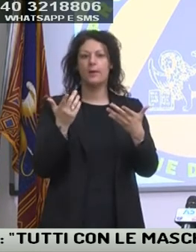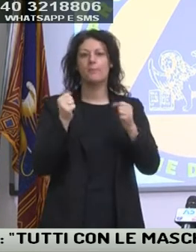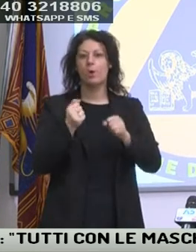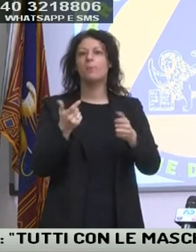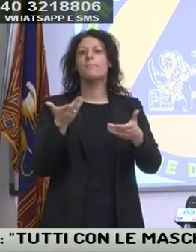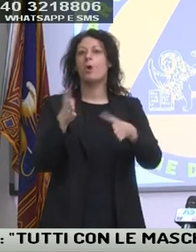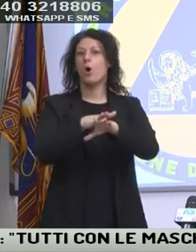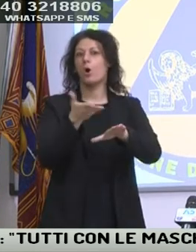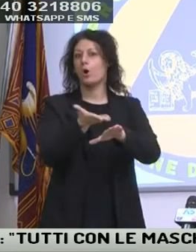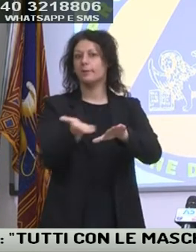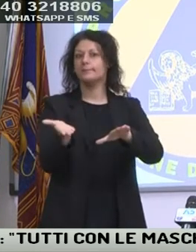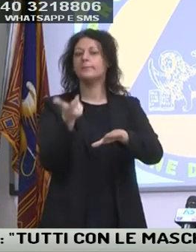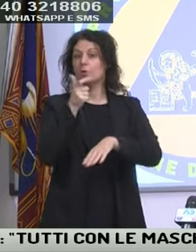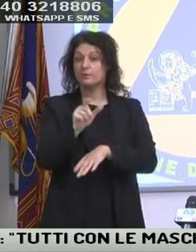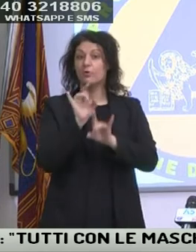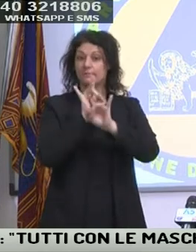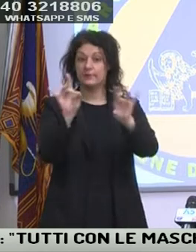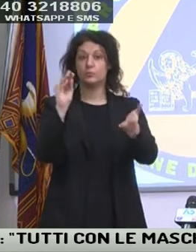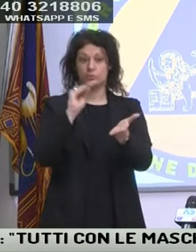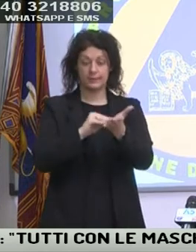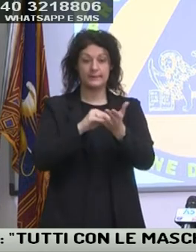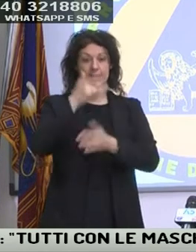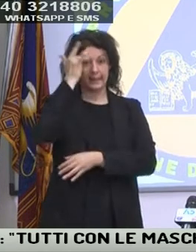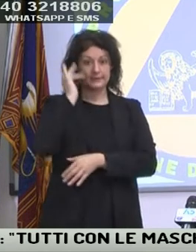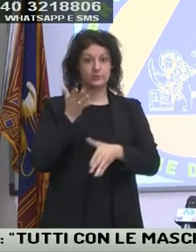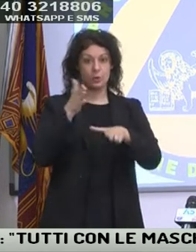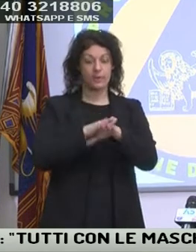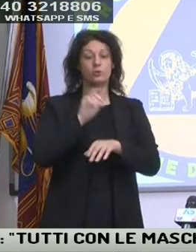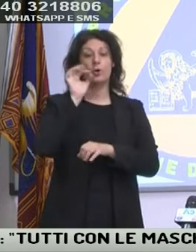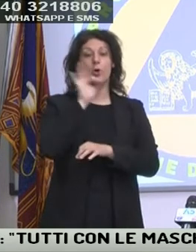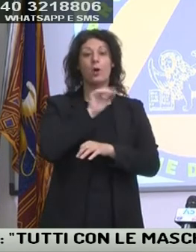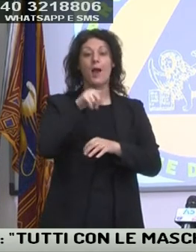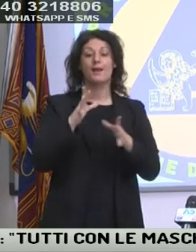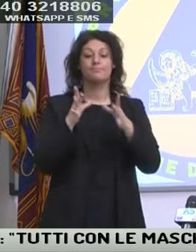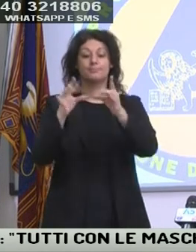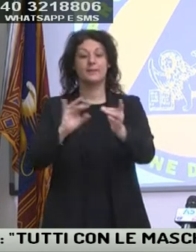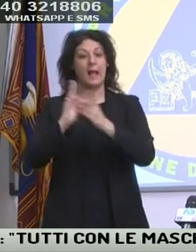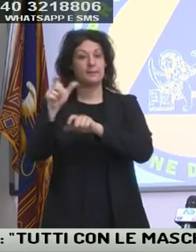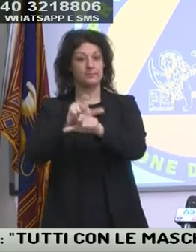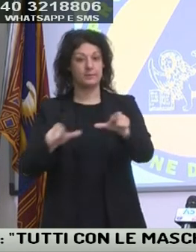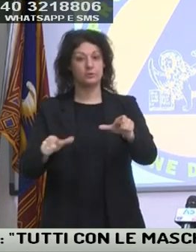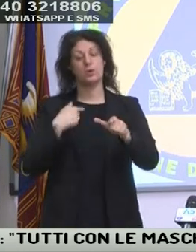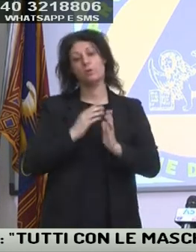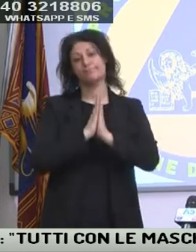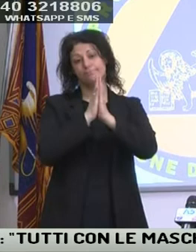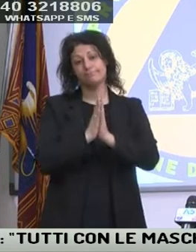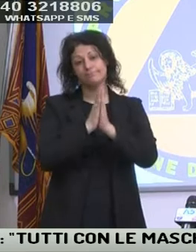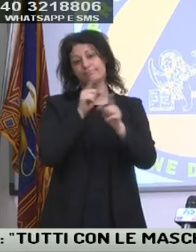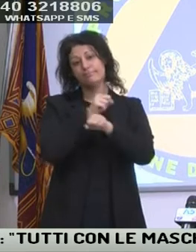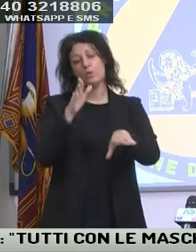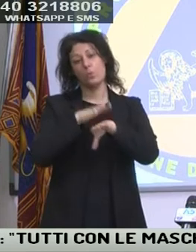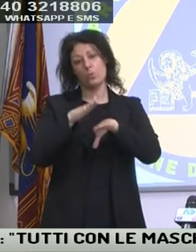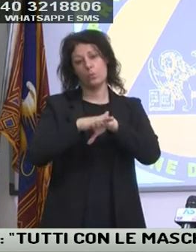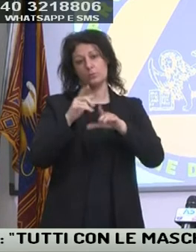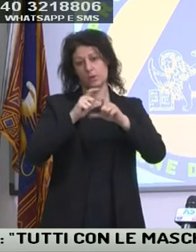c'è la possibilità di infettarsi e anche di fare infettare qualcuno. Quindi appello veramente che faccio è quello di utilizzare i dispositivi.